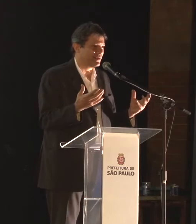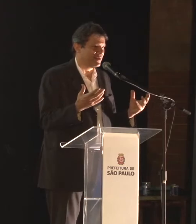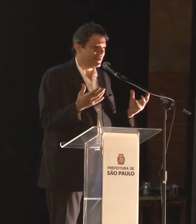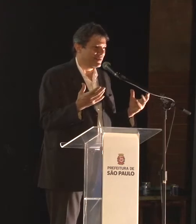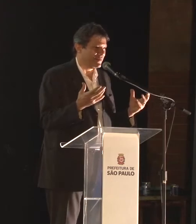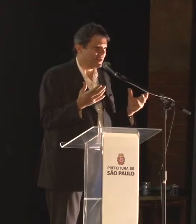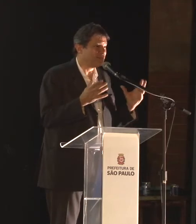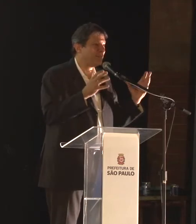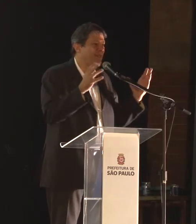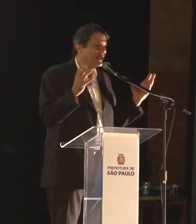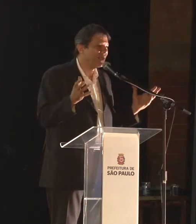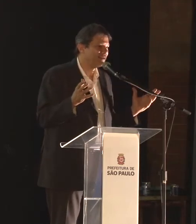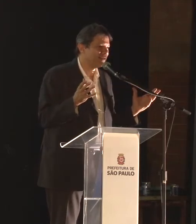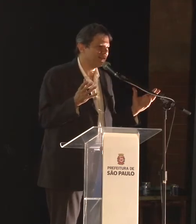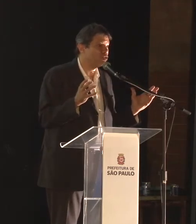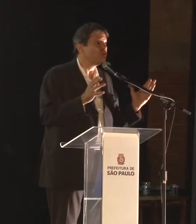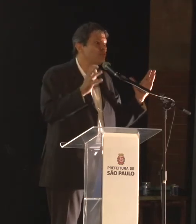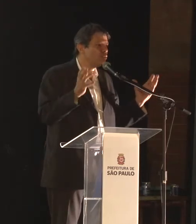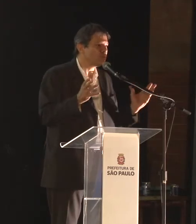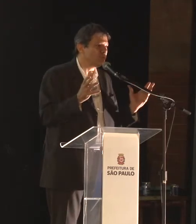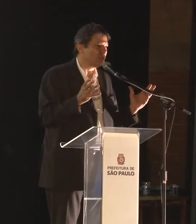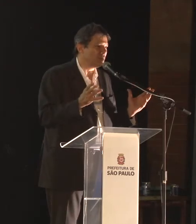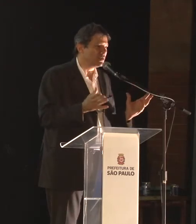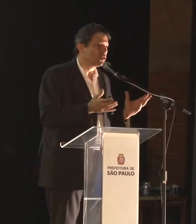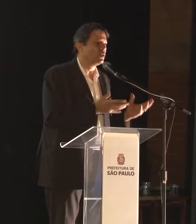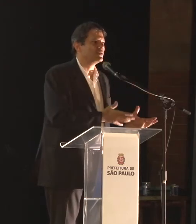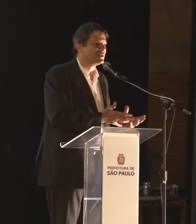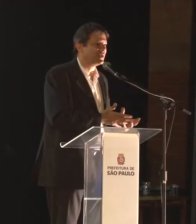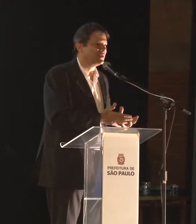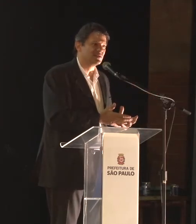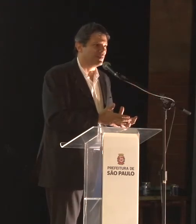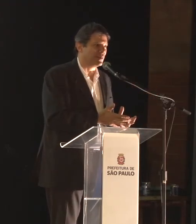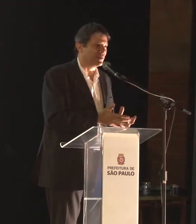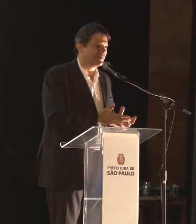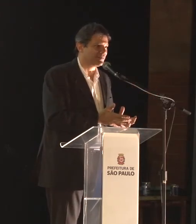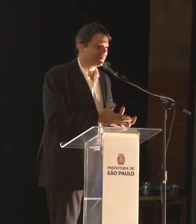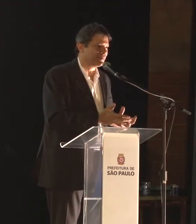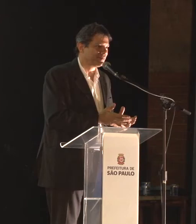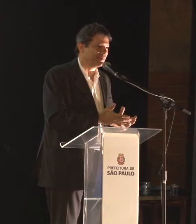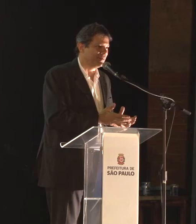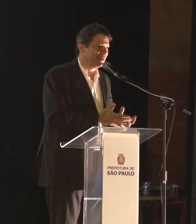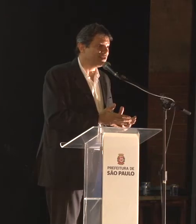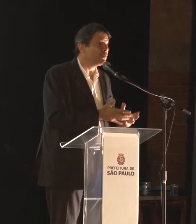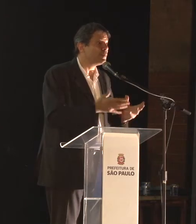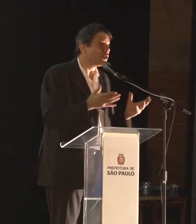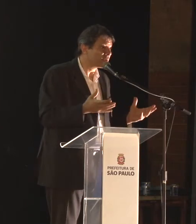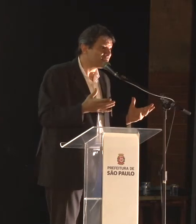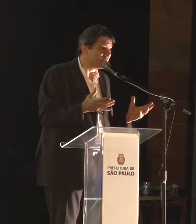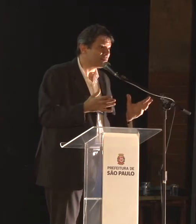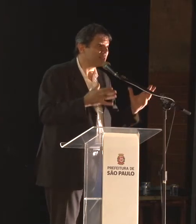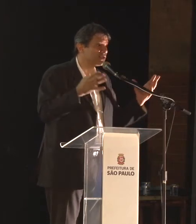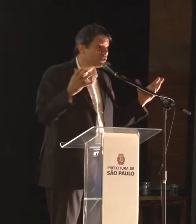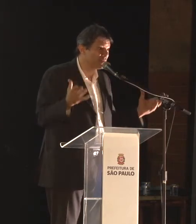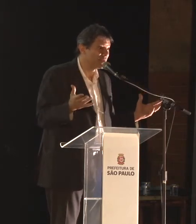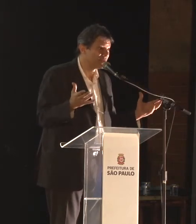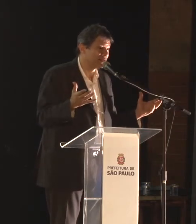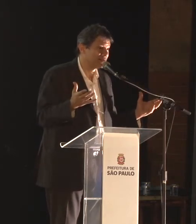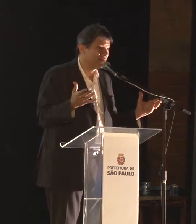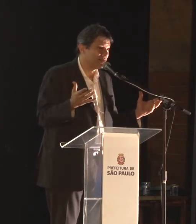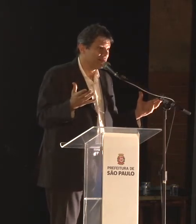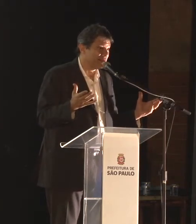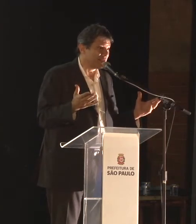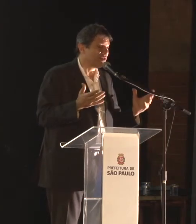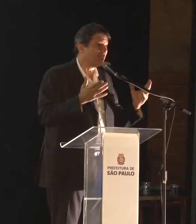5 ou 6 experiências no mundo como a cidade de São Paulo. São poucas as manchas